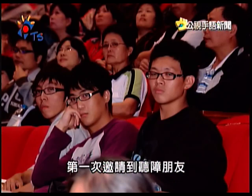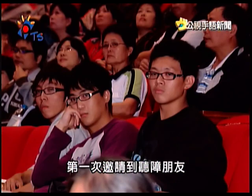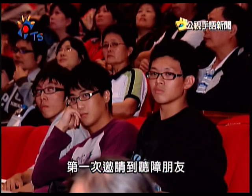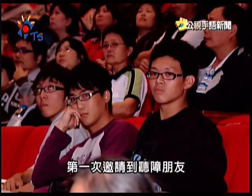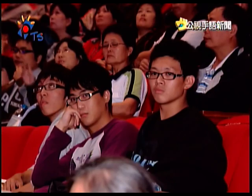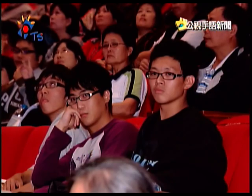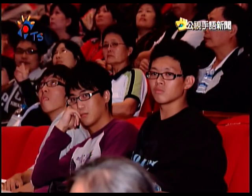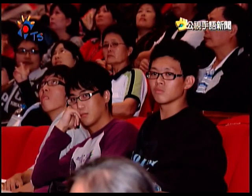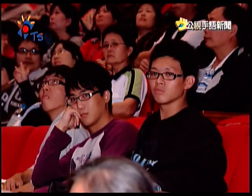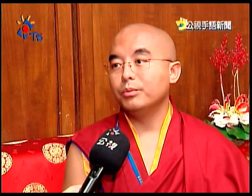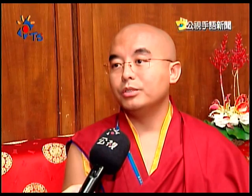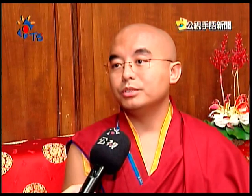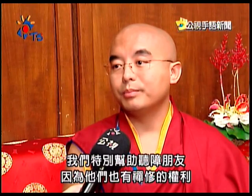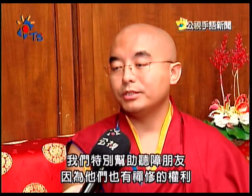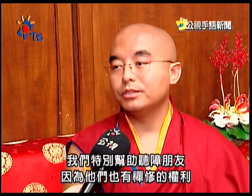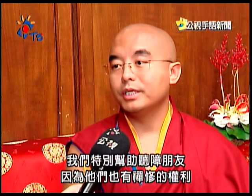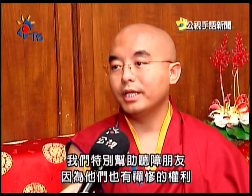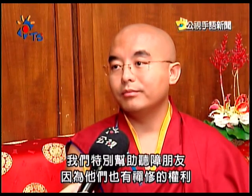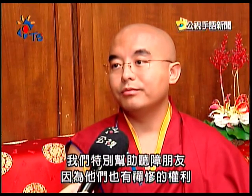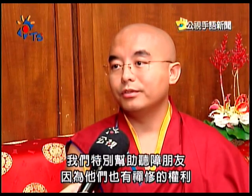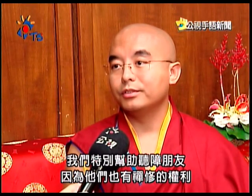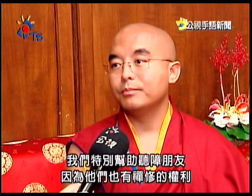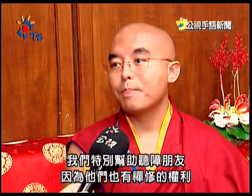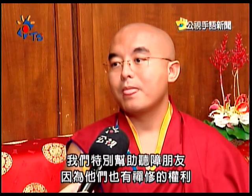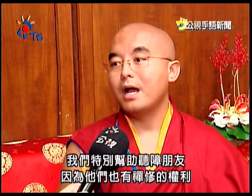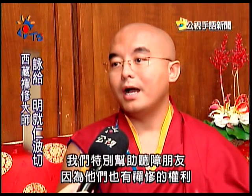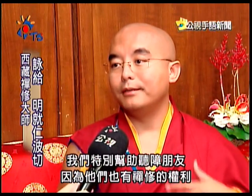友。 We want to special help